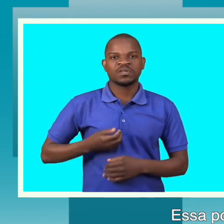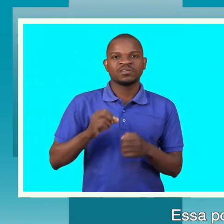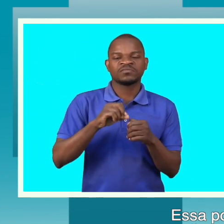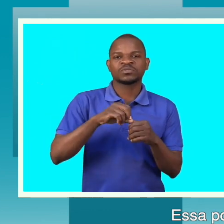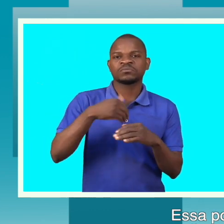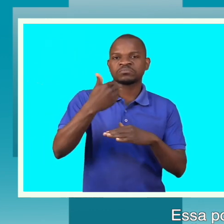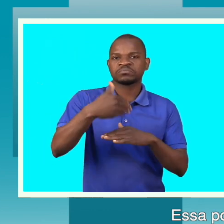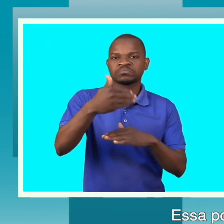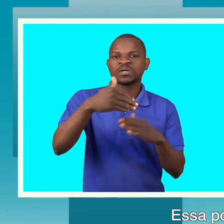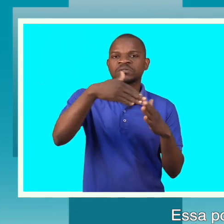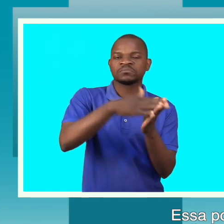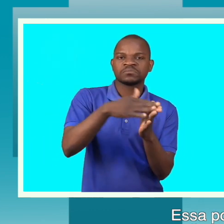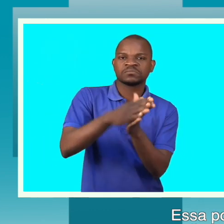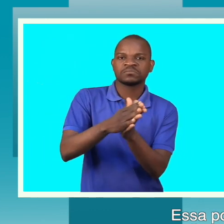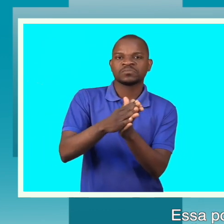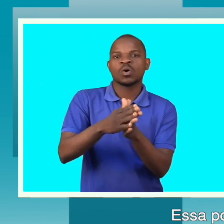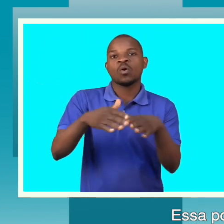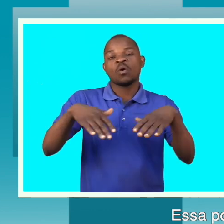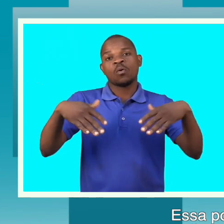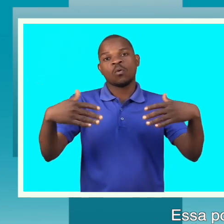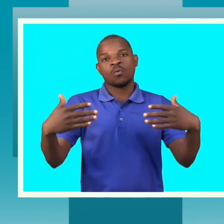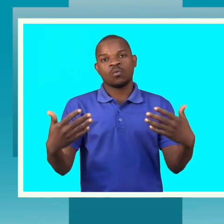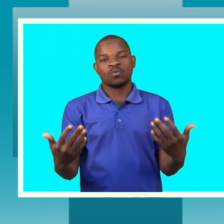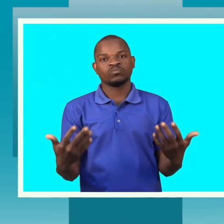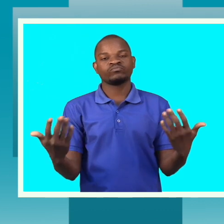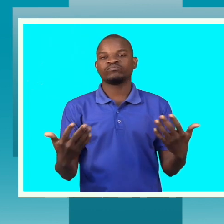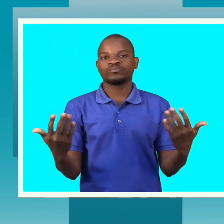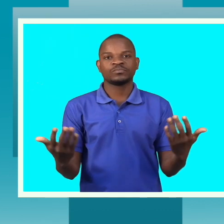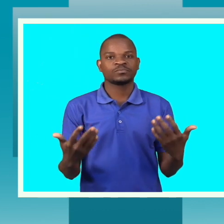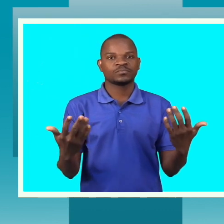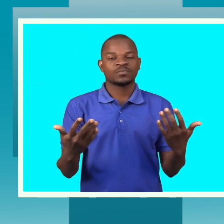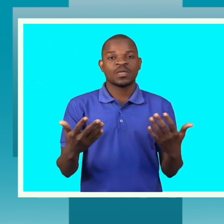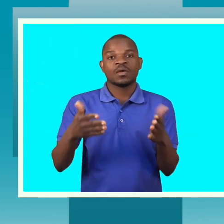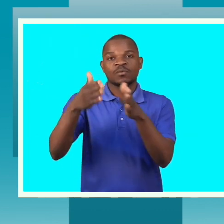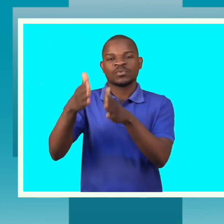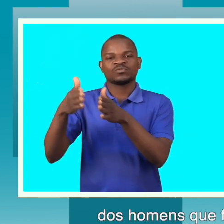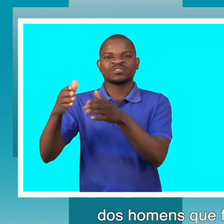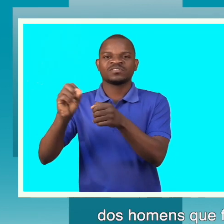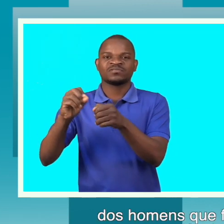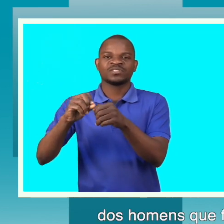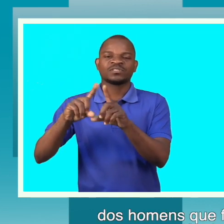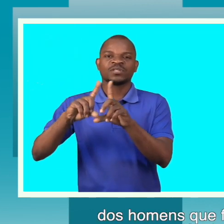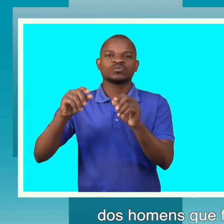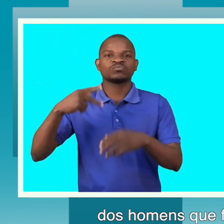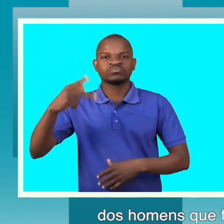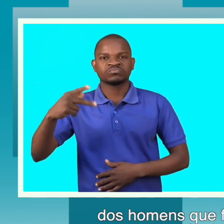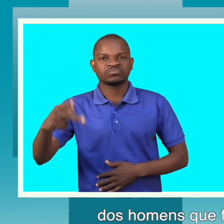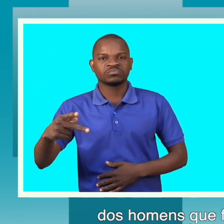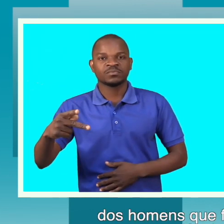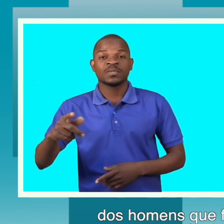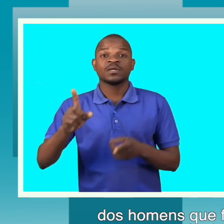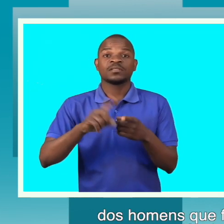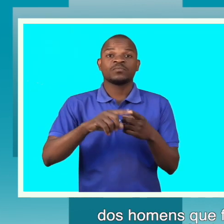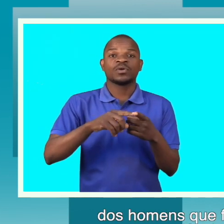trabalham com sexo, dos homens que